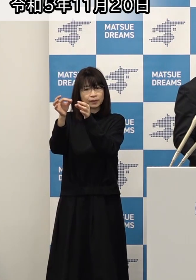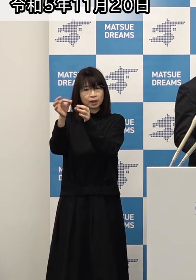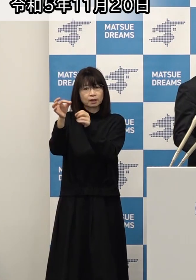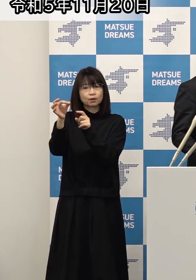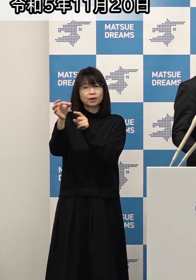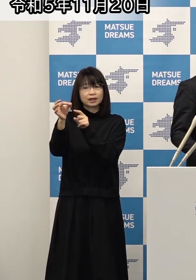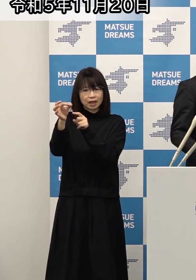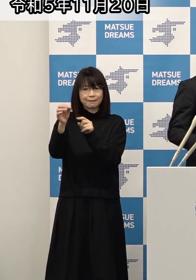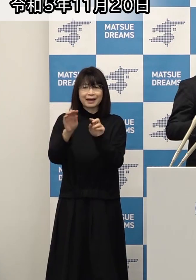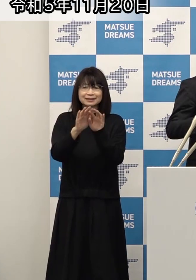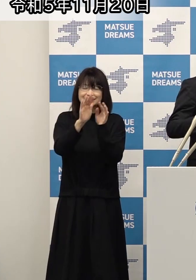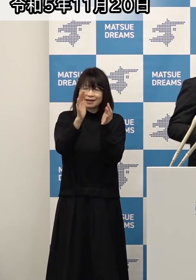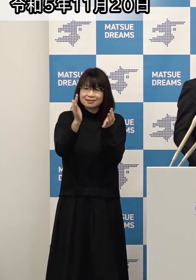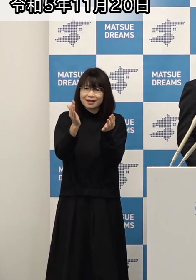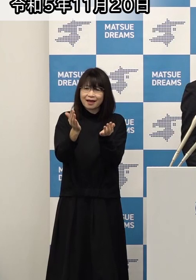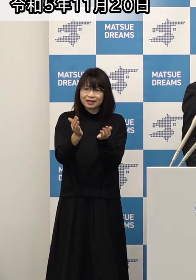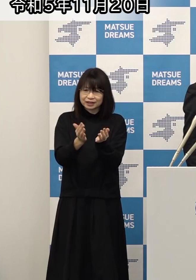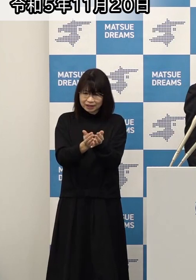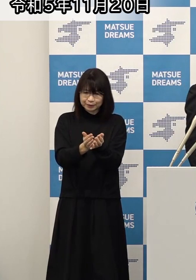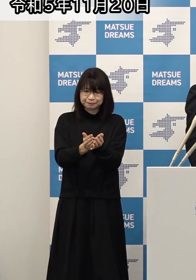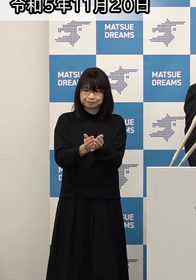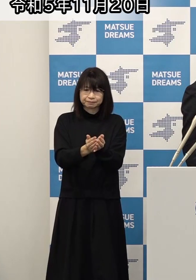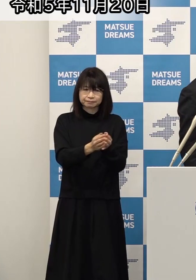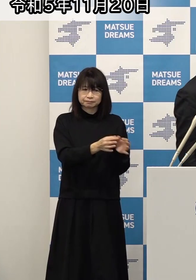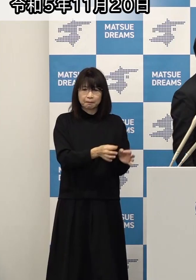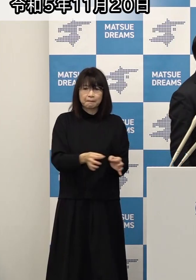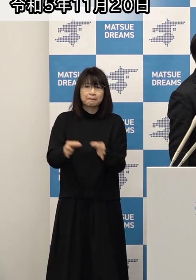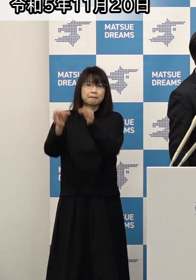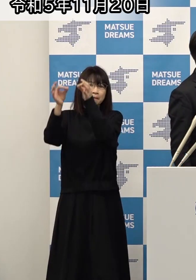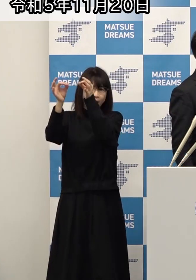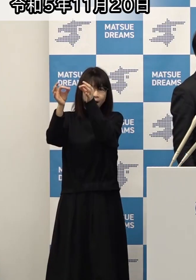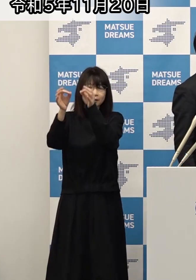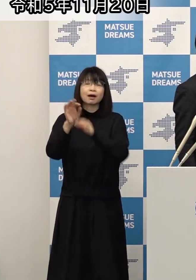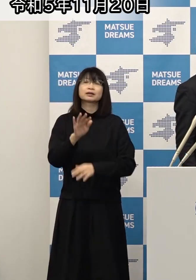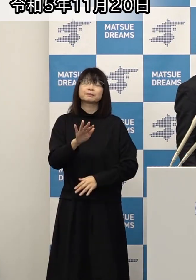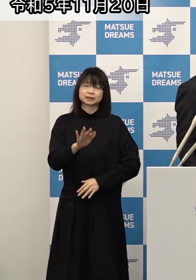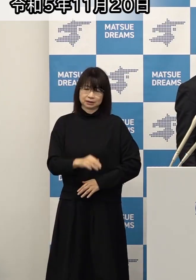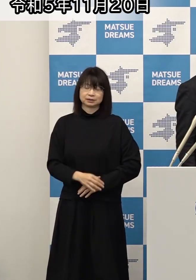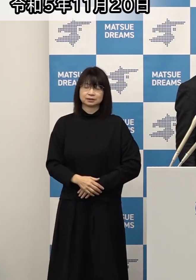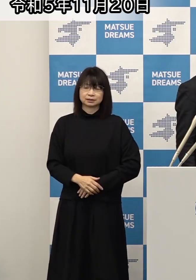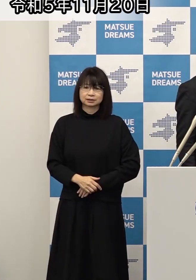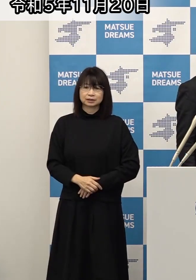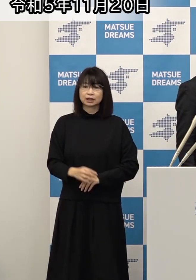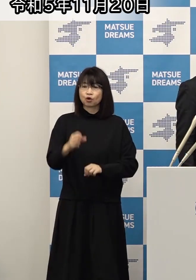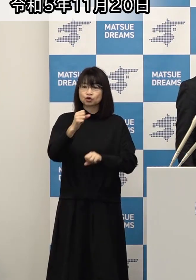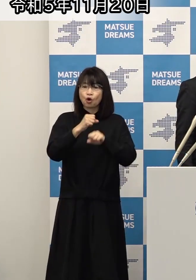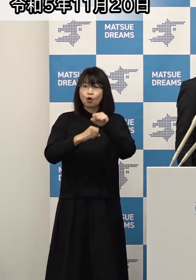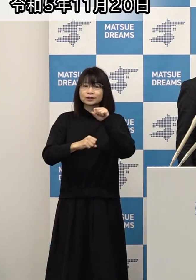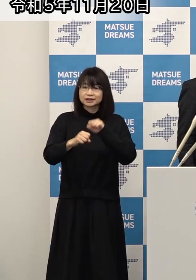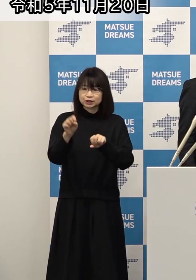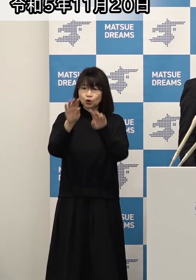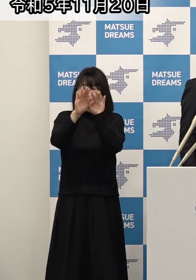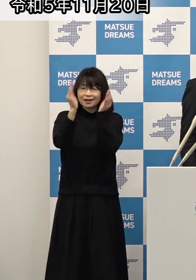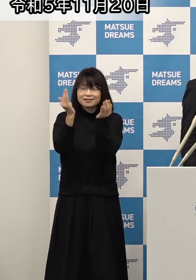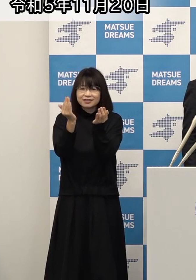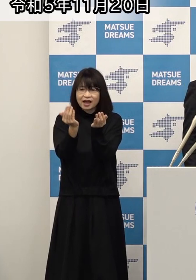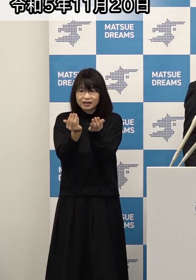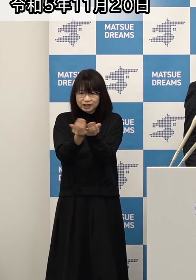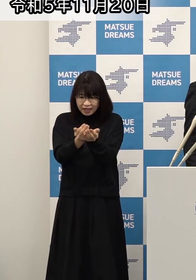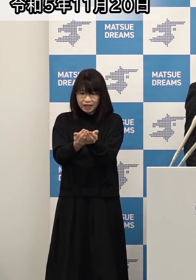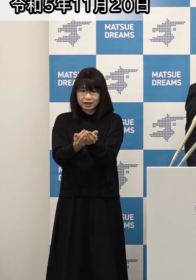でですね、全体の事業費が押し上がっているという状況にございますが、事業全体を通じたコスト縮減に向けた努力工